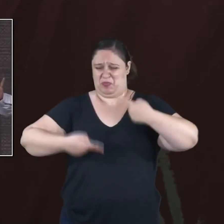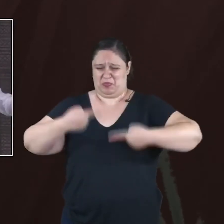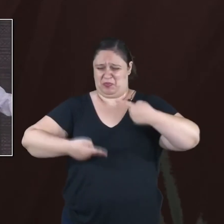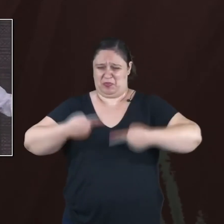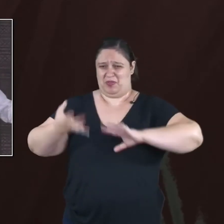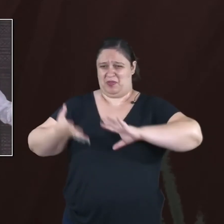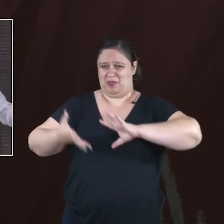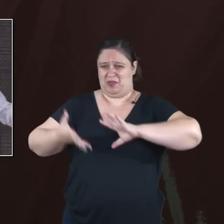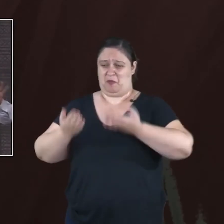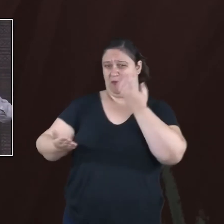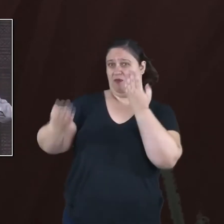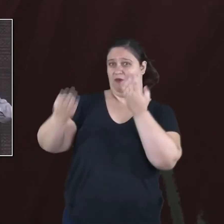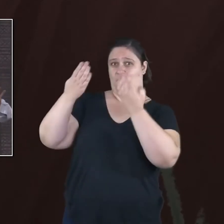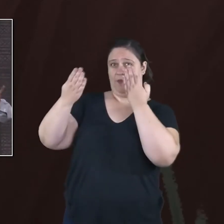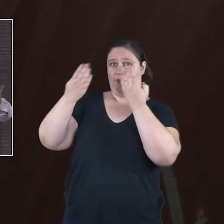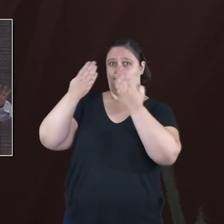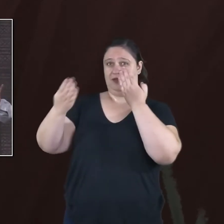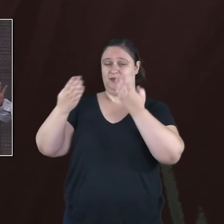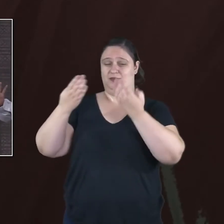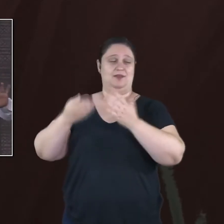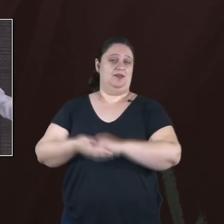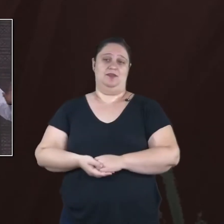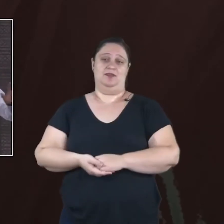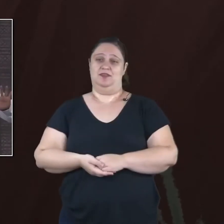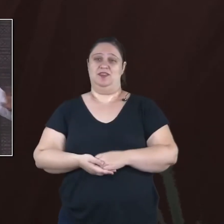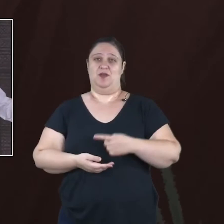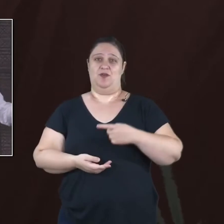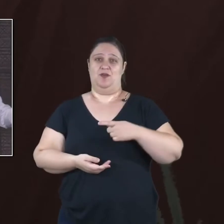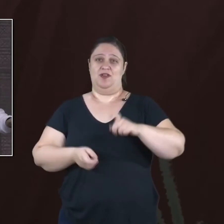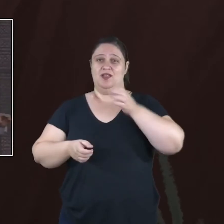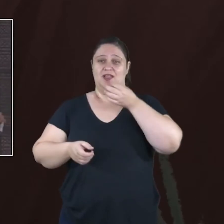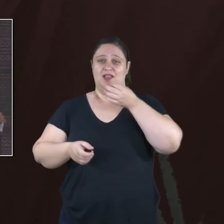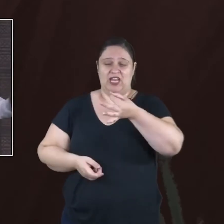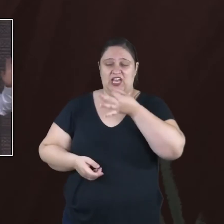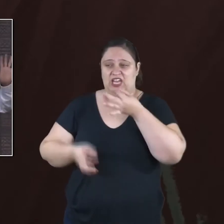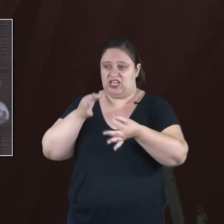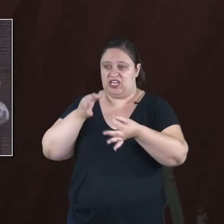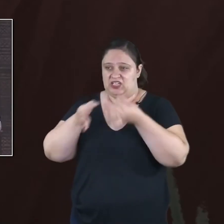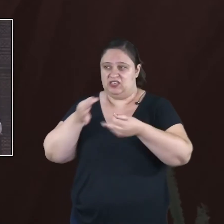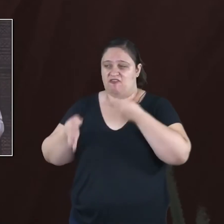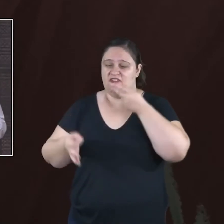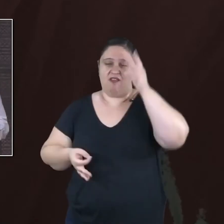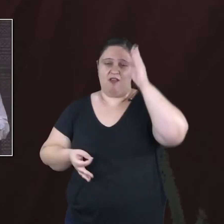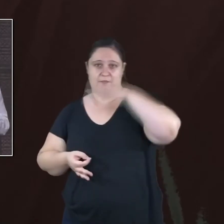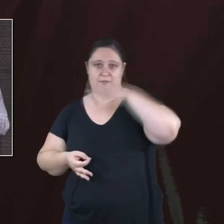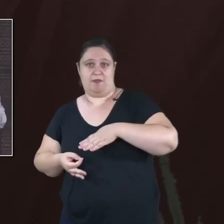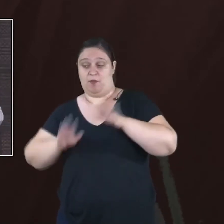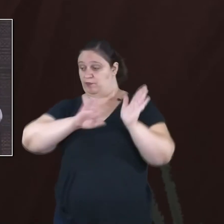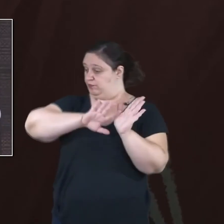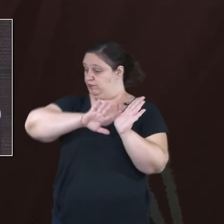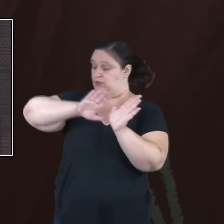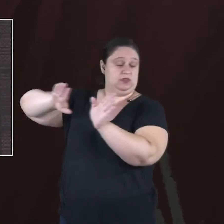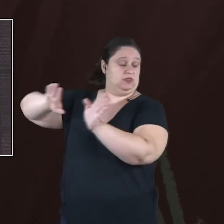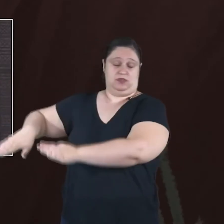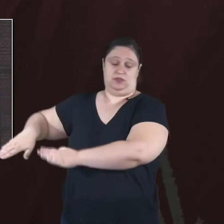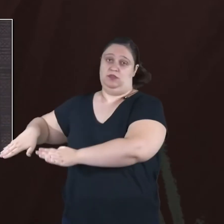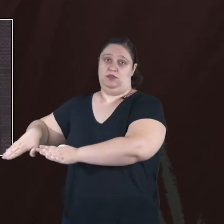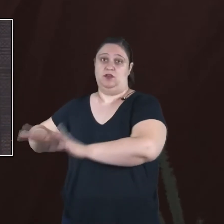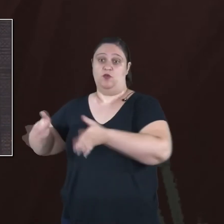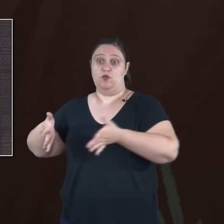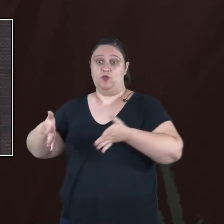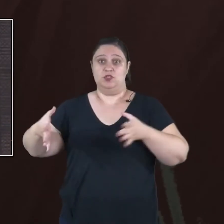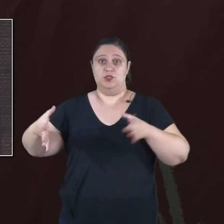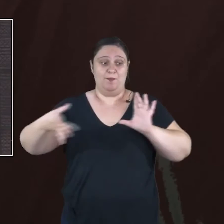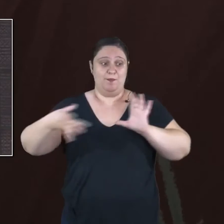né, comparações, graças a Deus, de críticas, maledicências. Nós saímos de tudo aquilo e hoje nós estamos todos juntos,